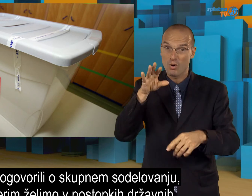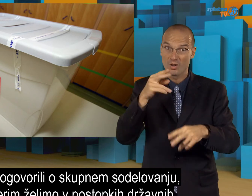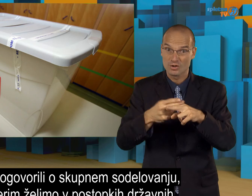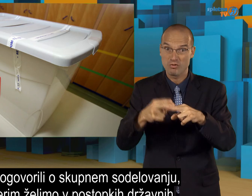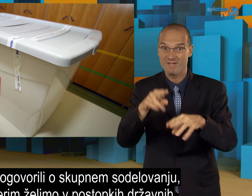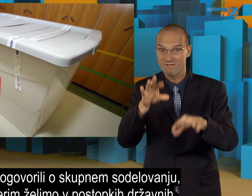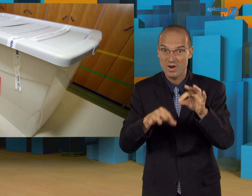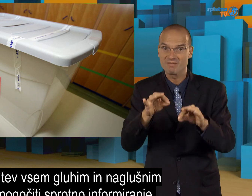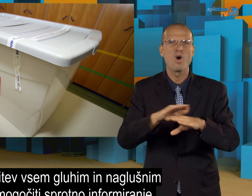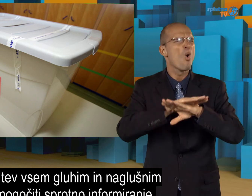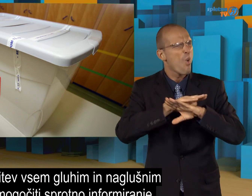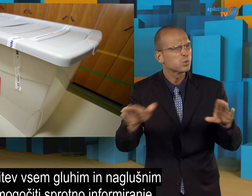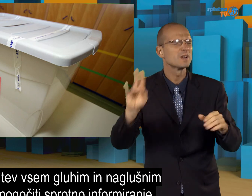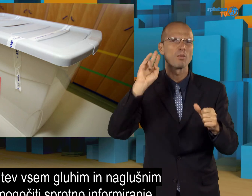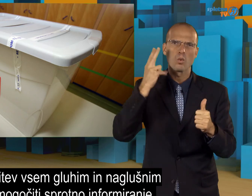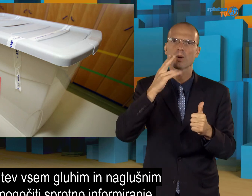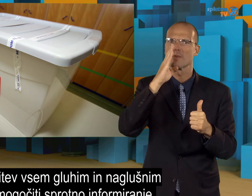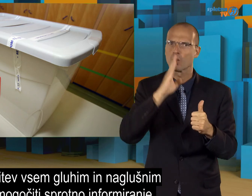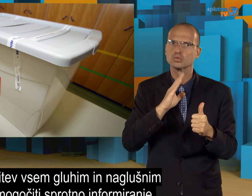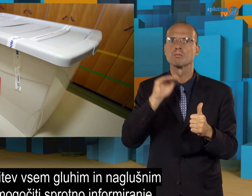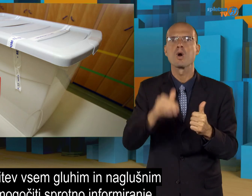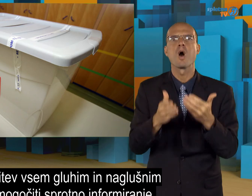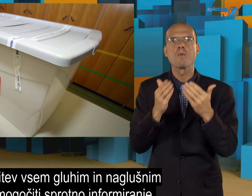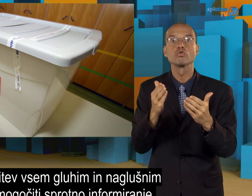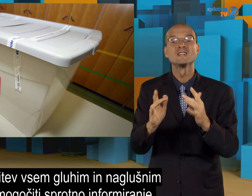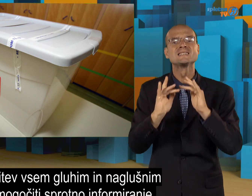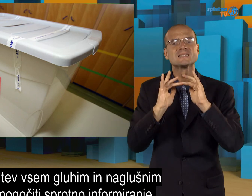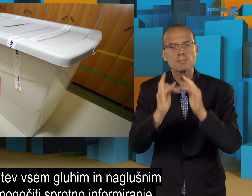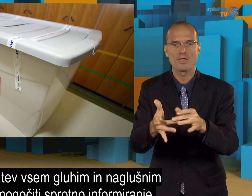in naglušnim omogočiti sprotno informiranje.